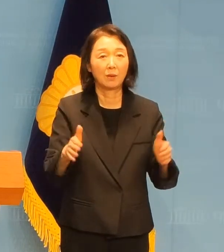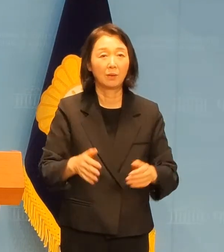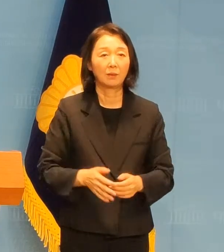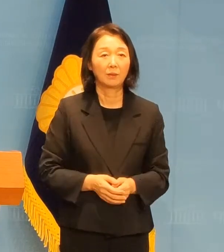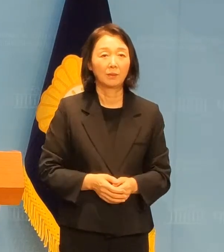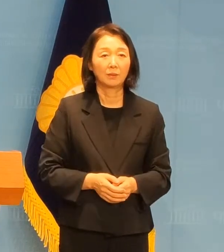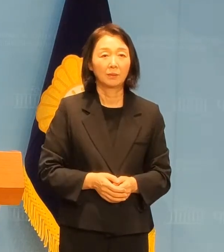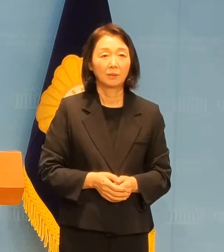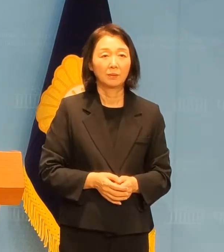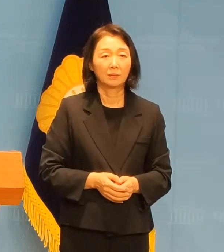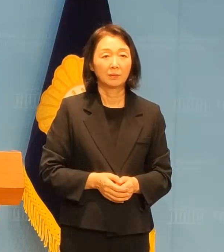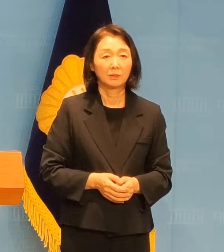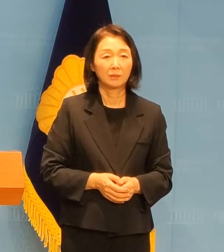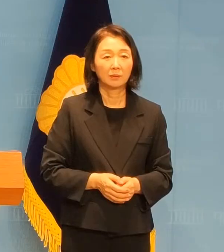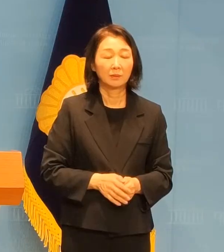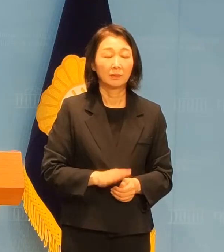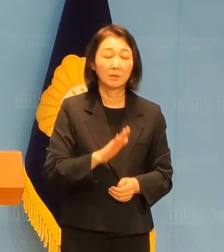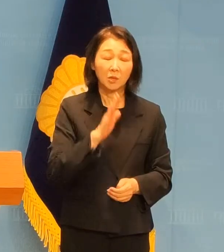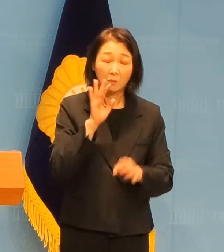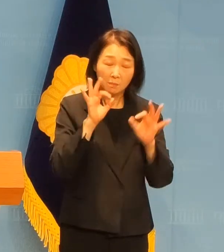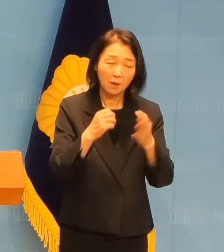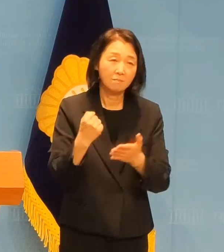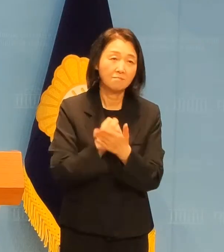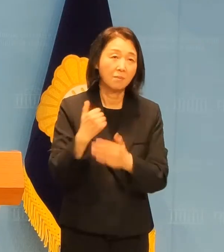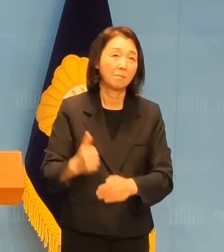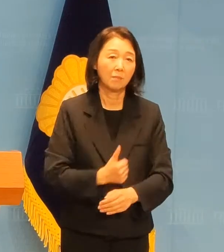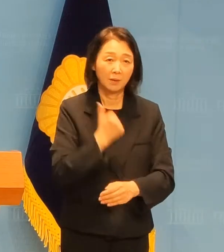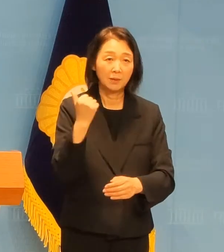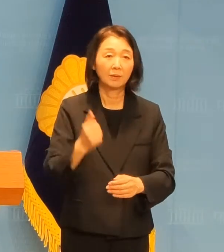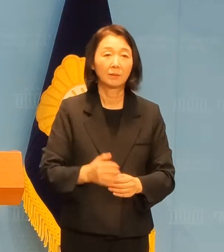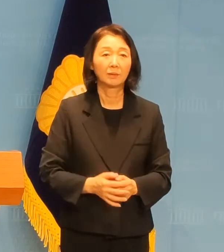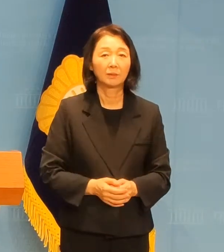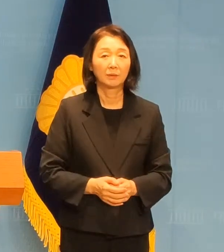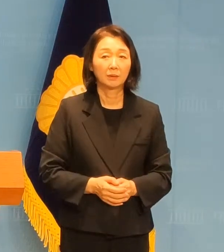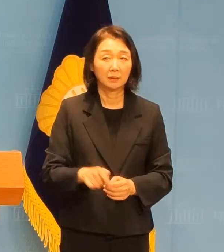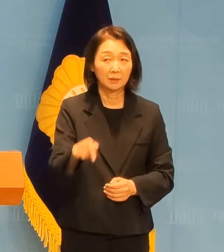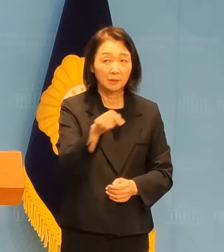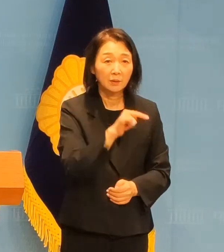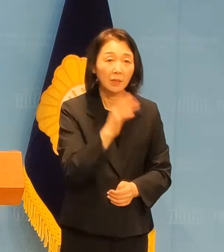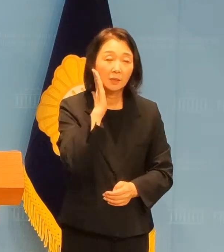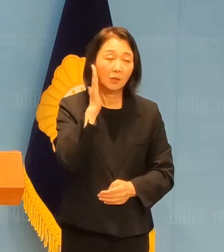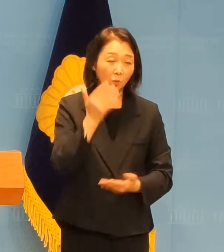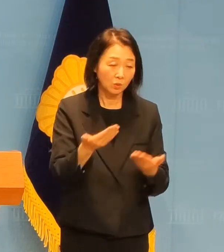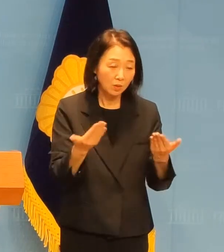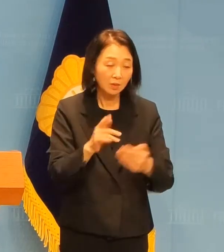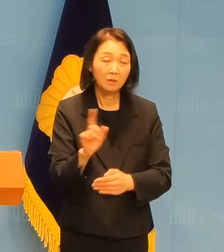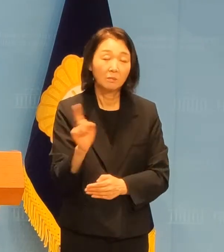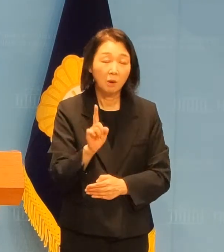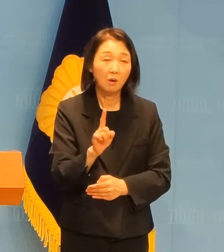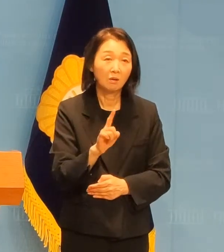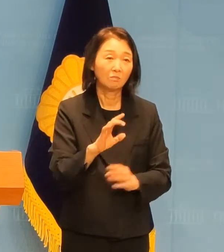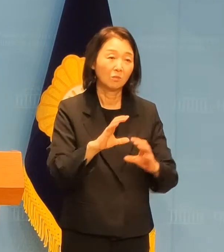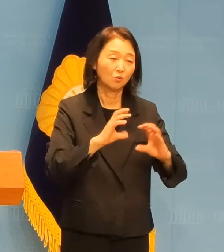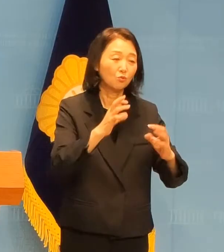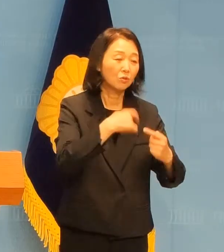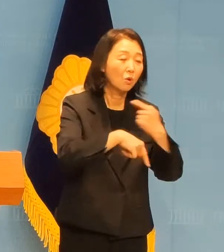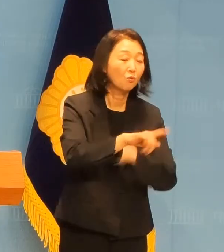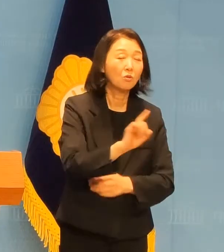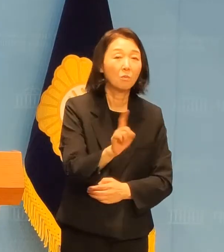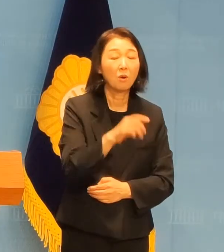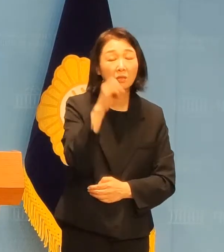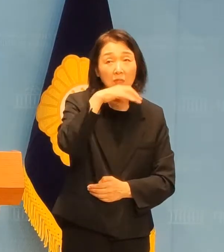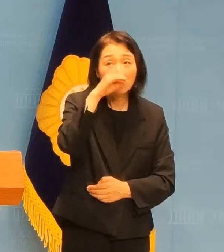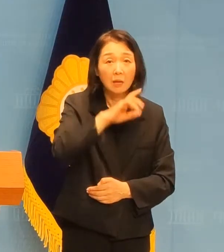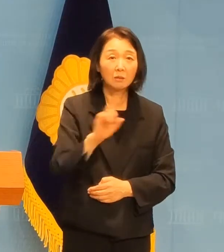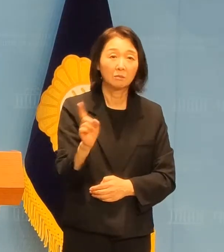것입니까? 그야말로 참담하고 분노스럽습니다. 저들에게 대통령직이란, 저들에게 국정이란 그저